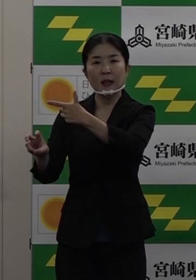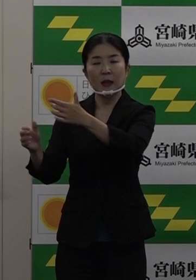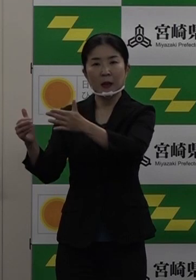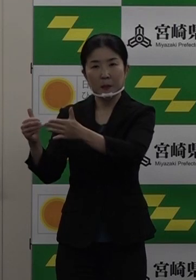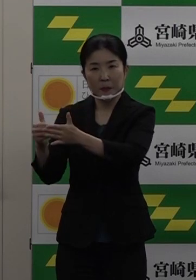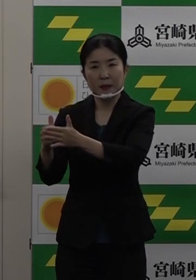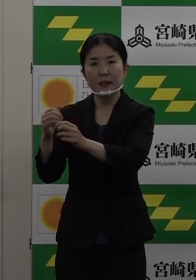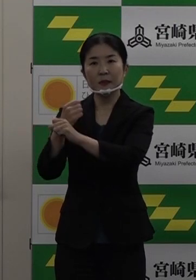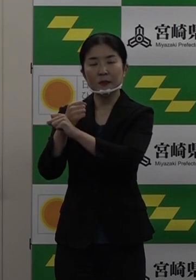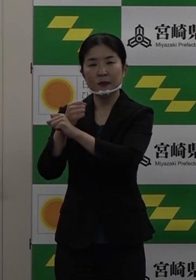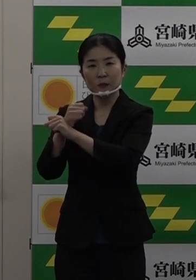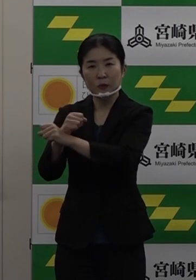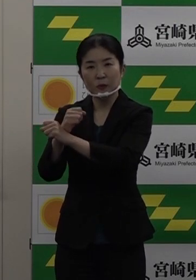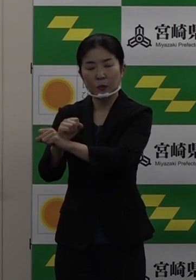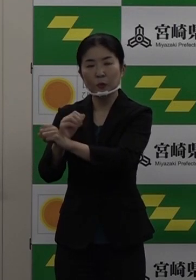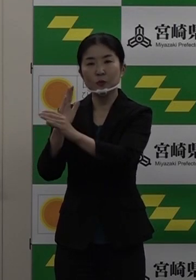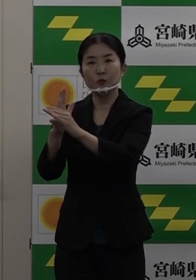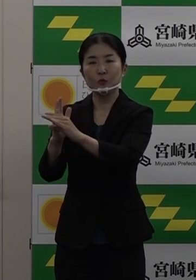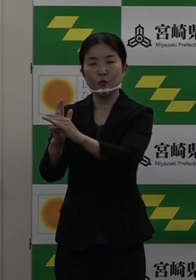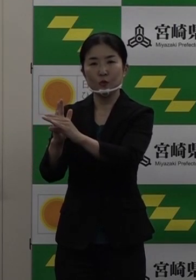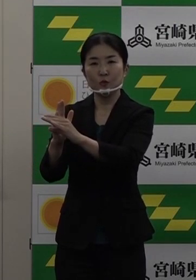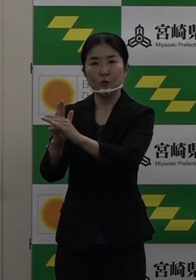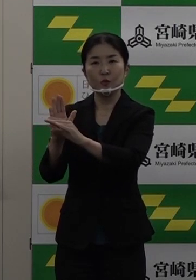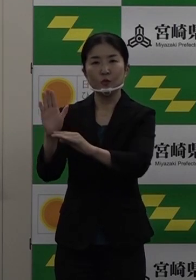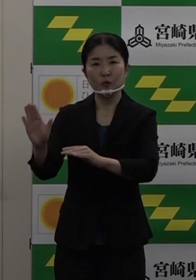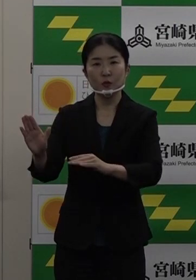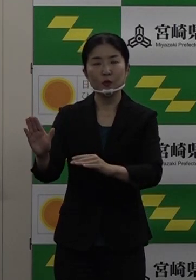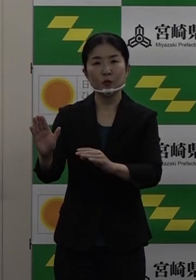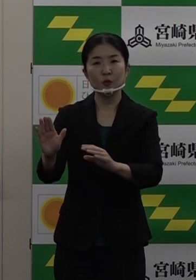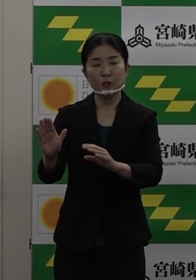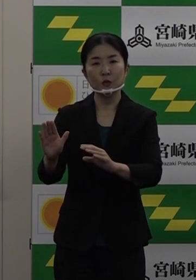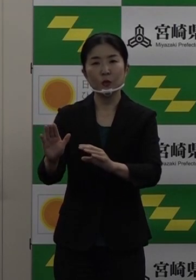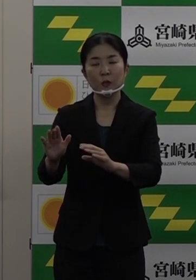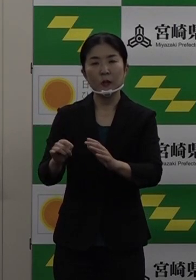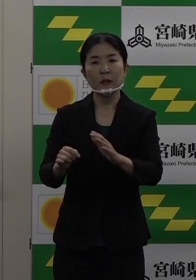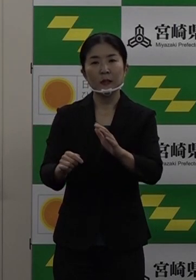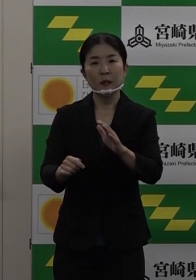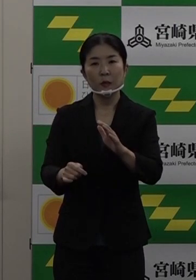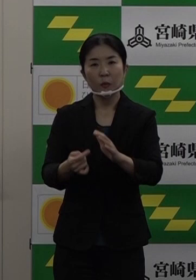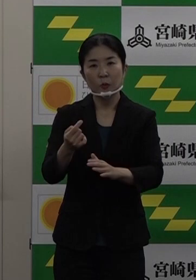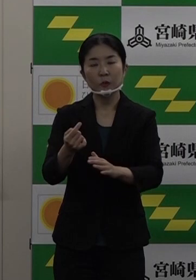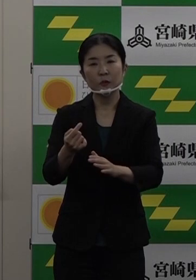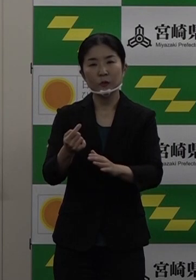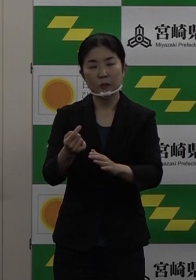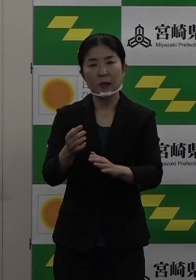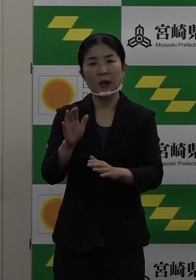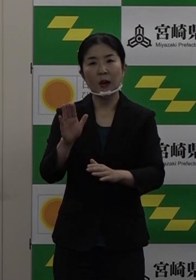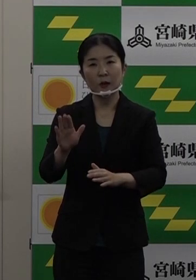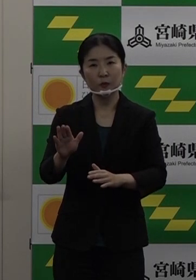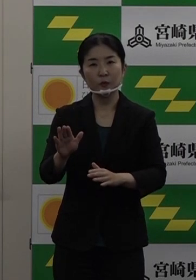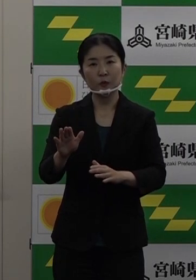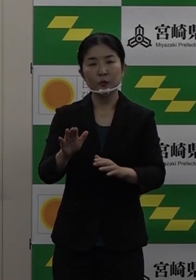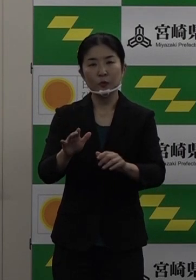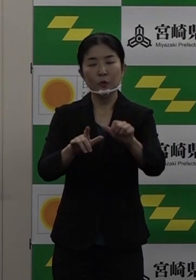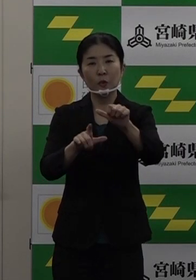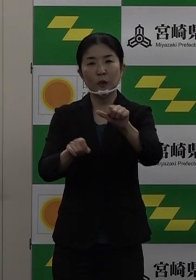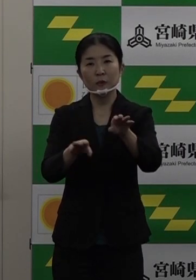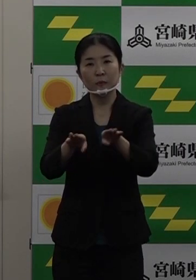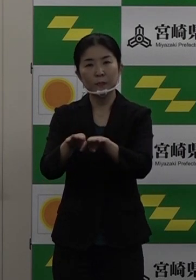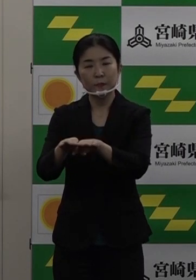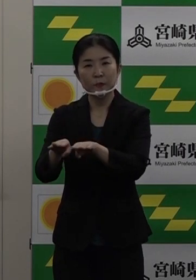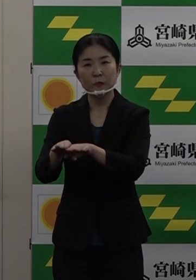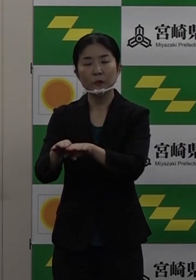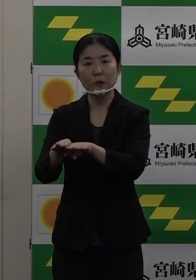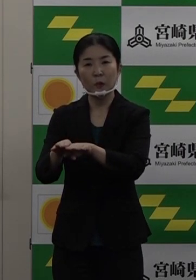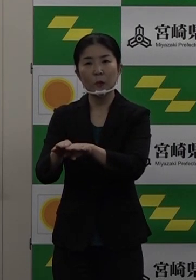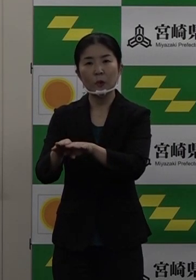討されているところでありまして、引き続き火種が残されている、特にこの大型連休の人の動き